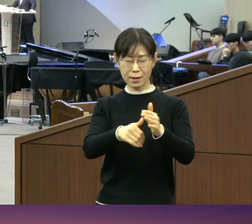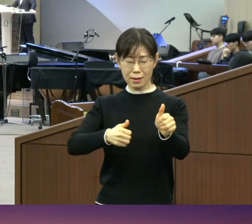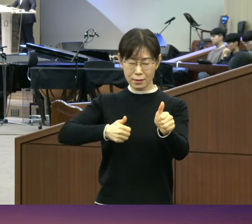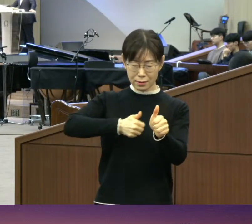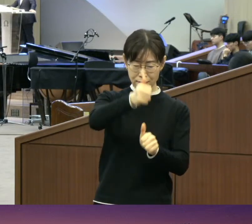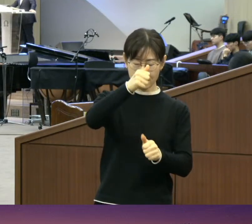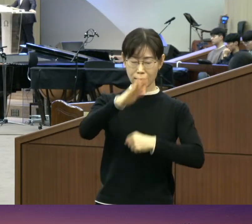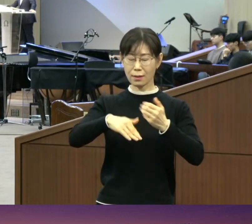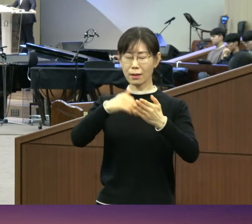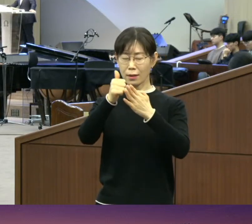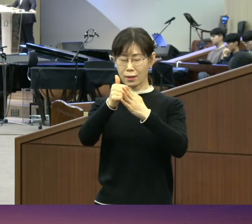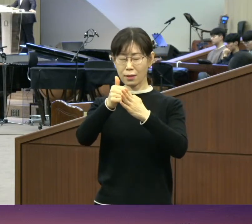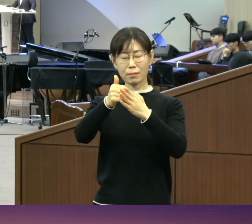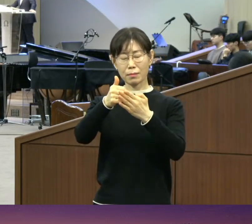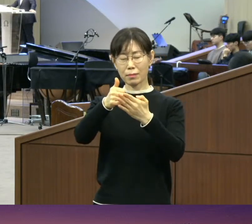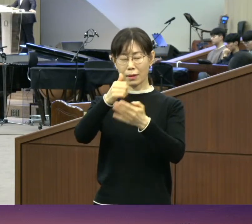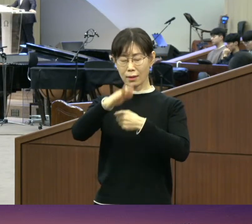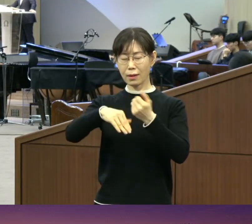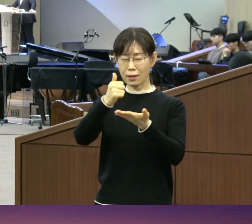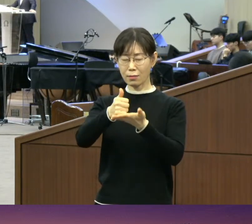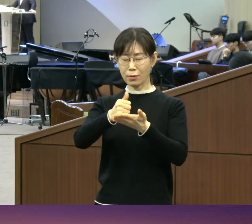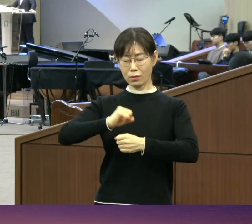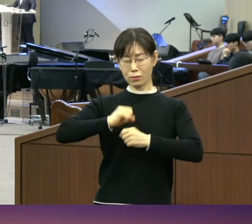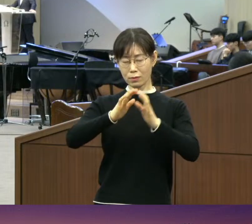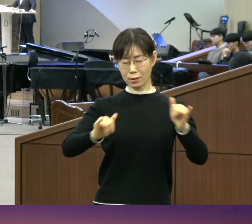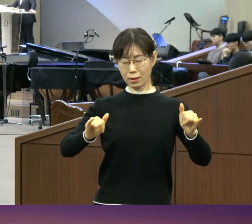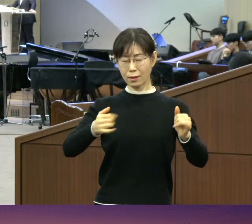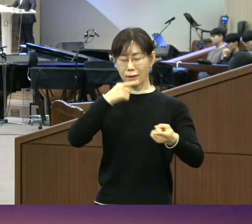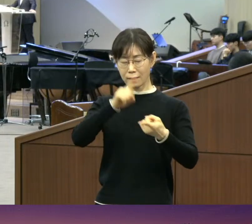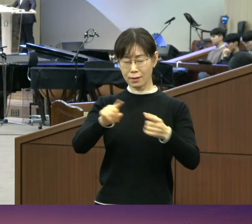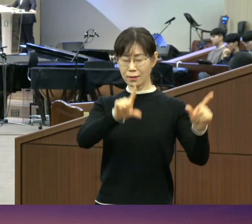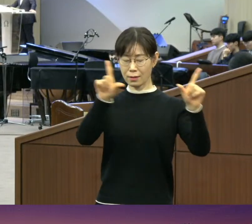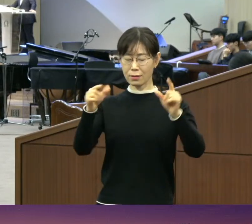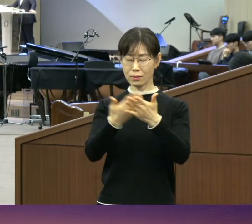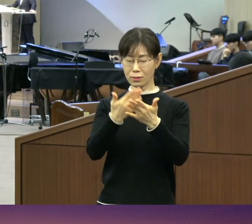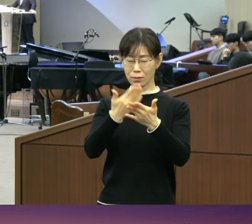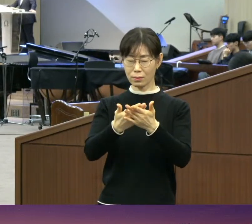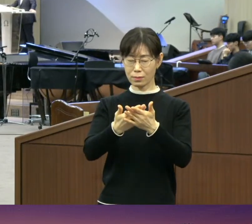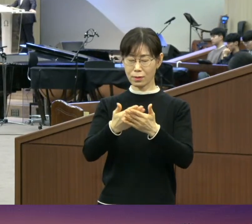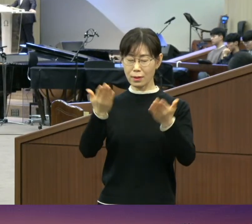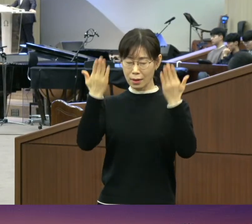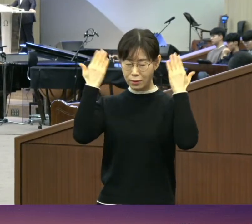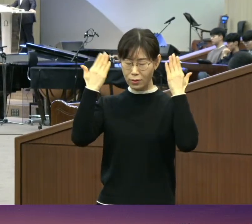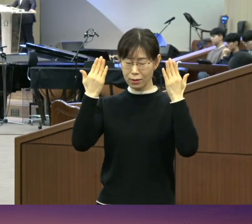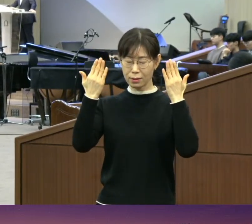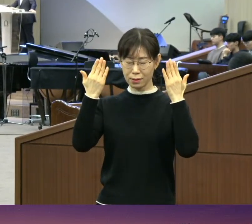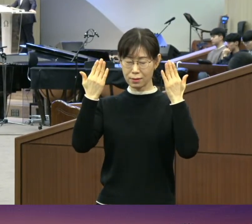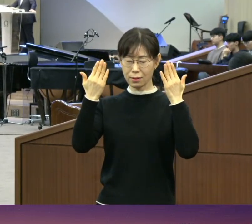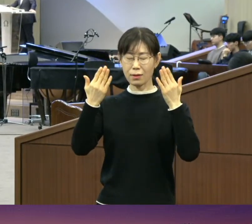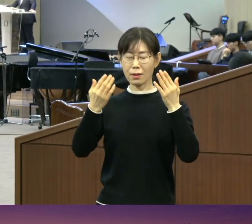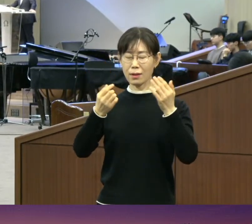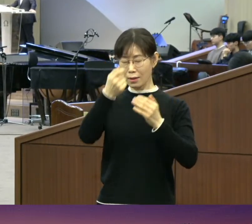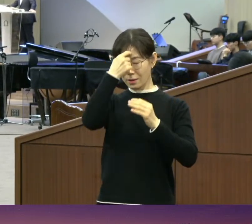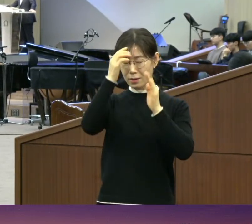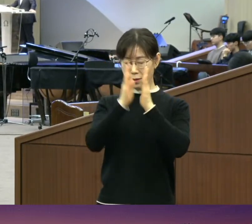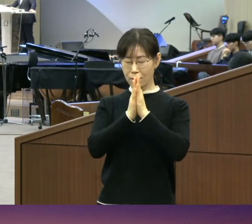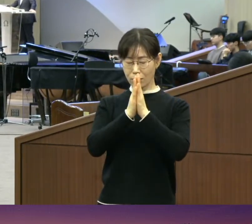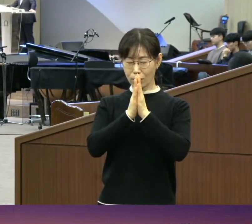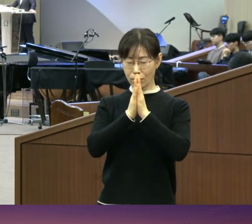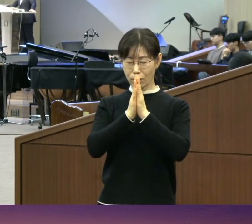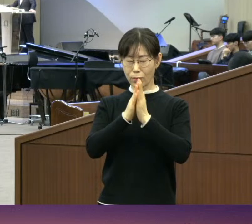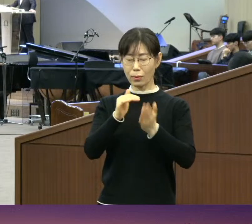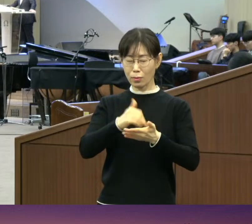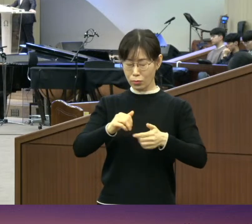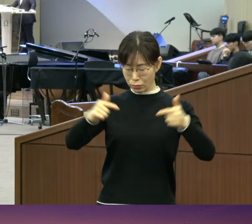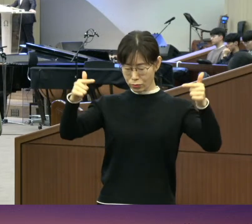이기는 하나님의 십자가의 군사들이 되게 하여 주시옵시고 하나님 학교에서 캠퍼스에서 기도의 운동 일어나게 할